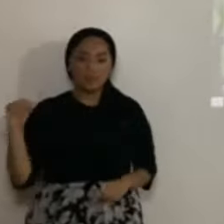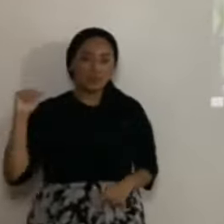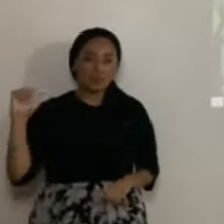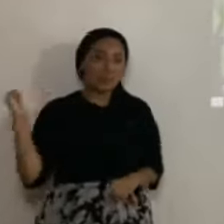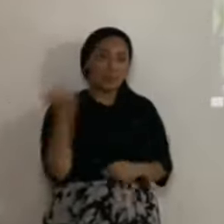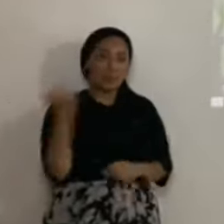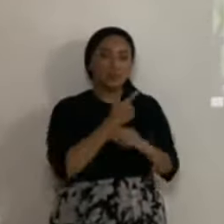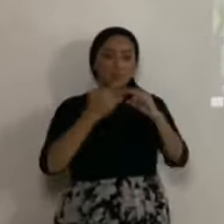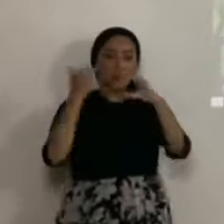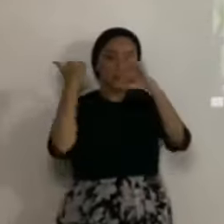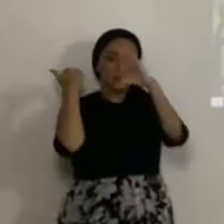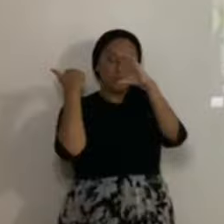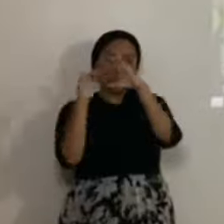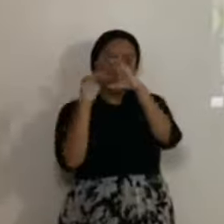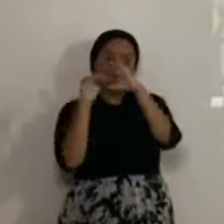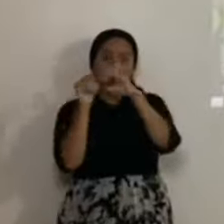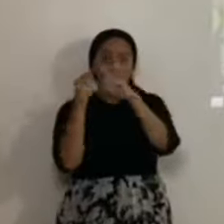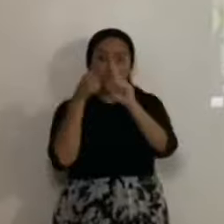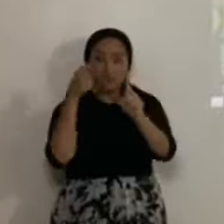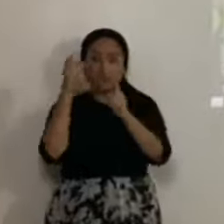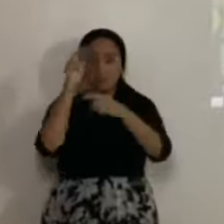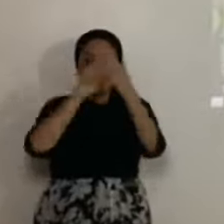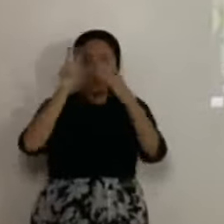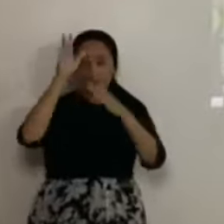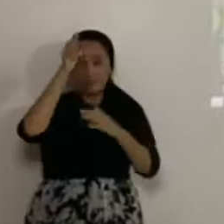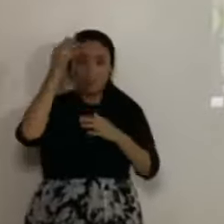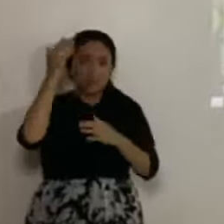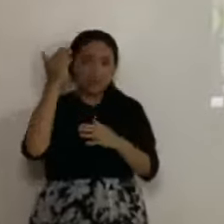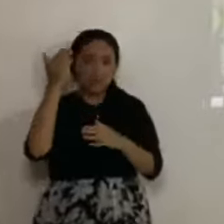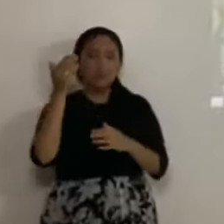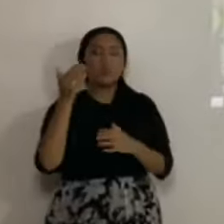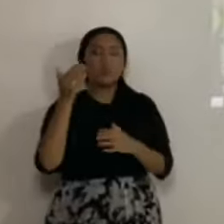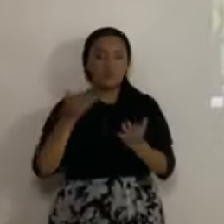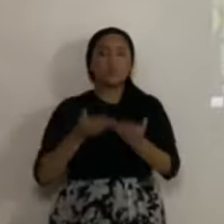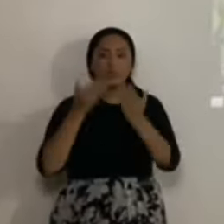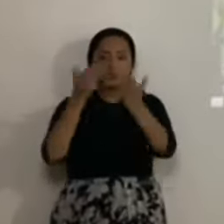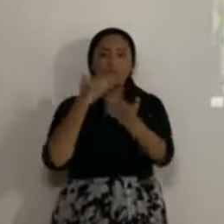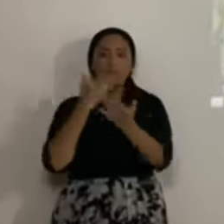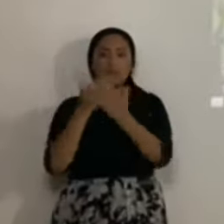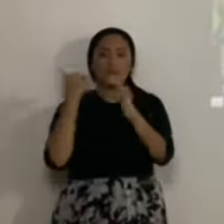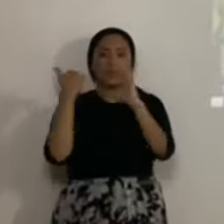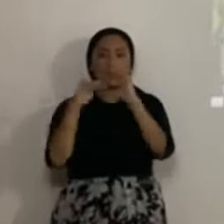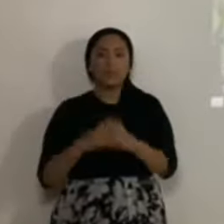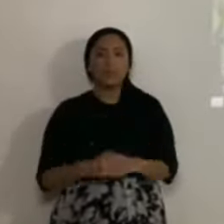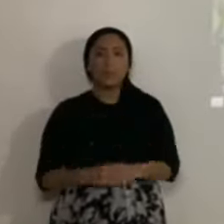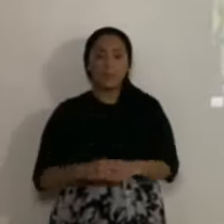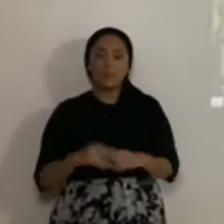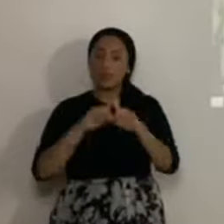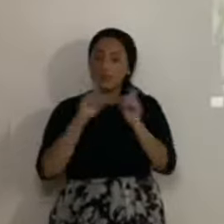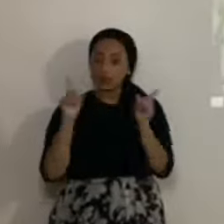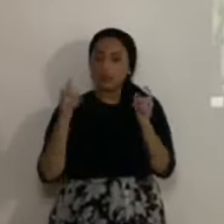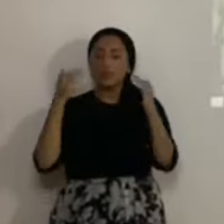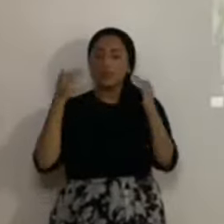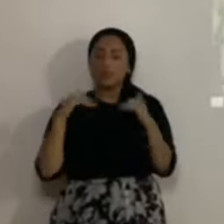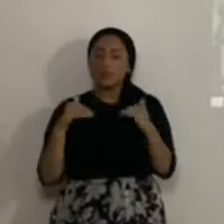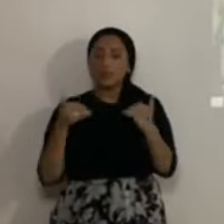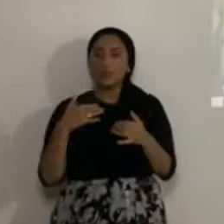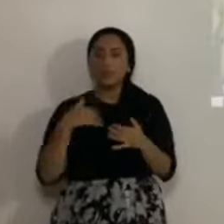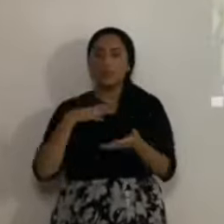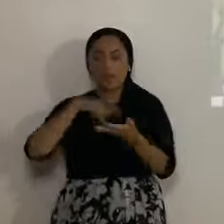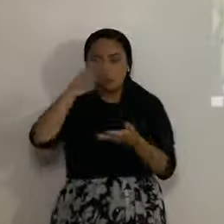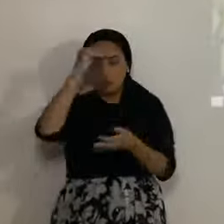todo mensajero del Eterno, pues lógico que va a dar mensajes buenos. Sin embargo, ahorita